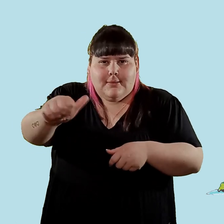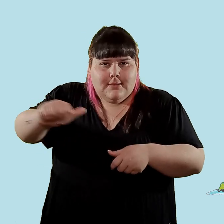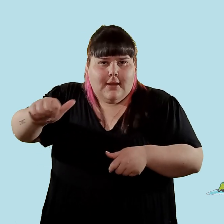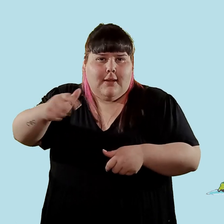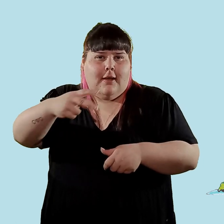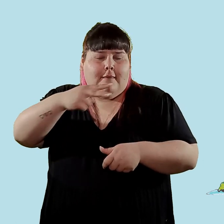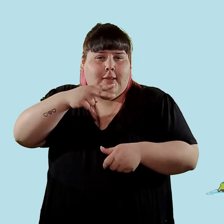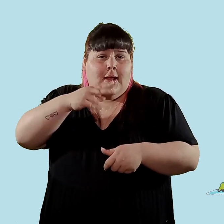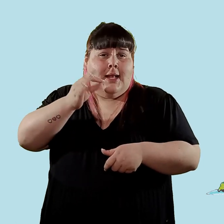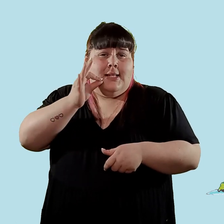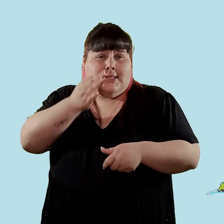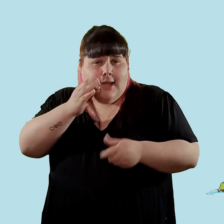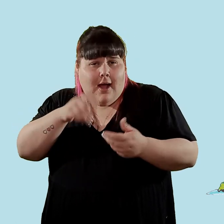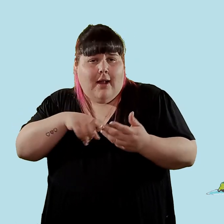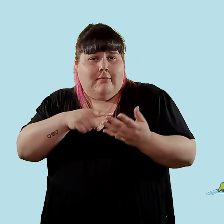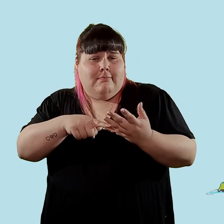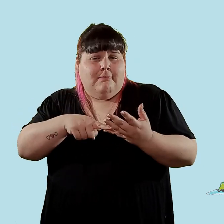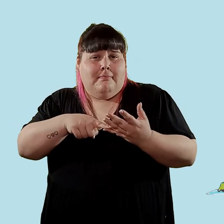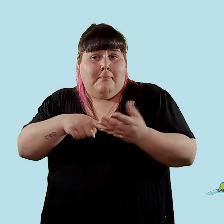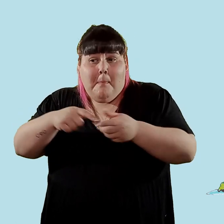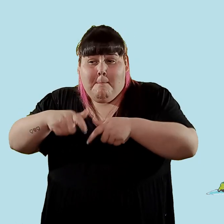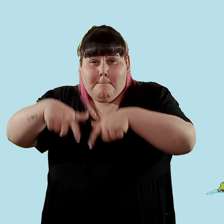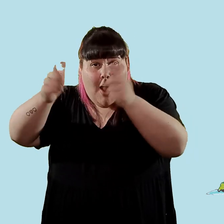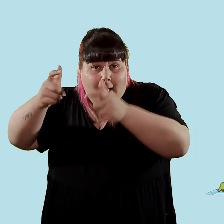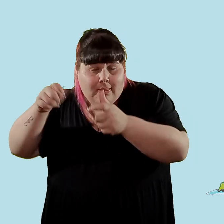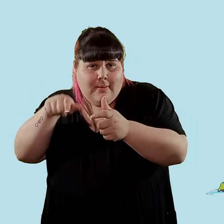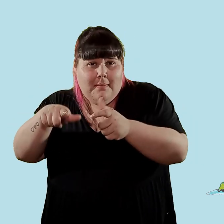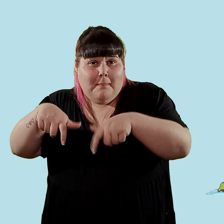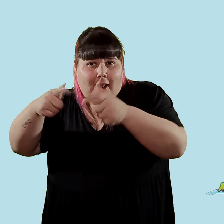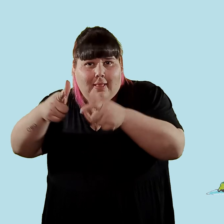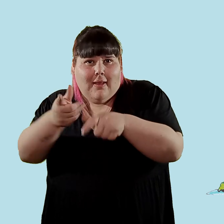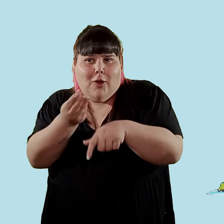sal, plantas, plantas medicinales,